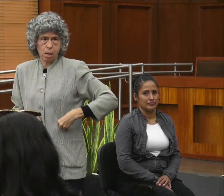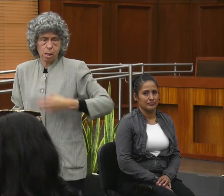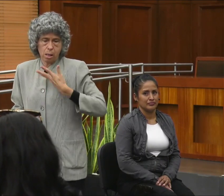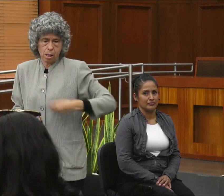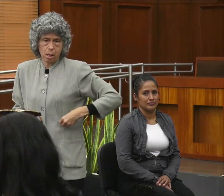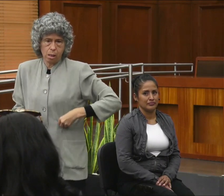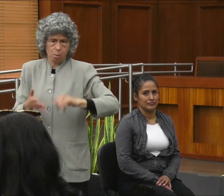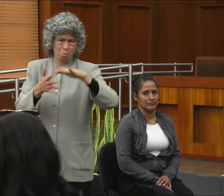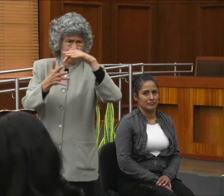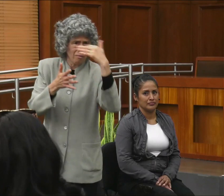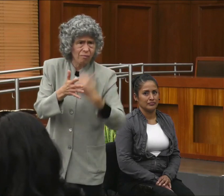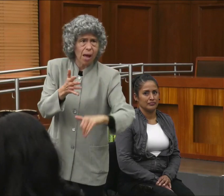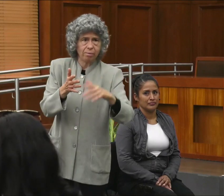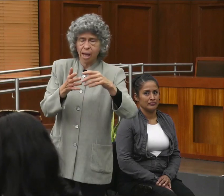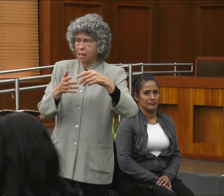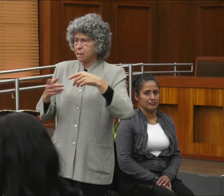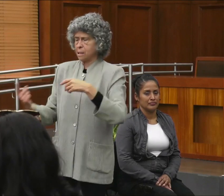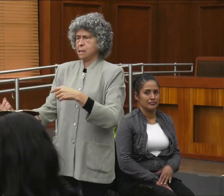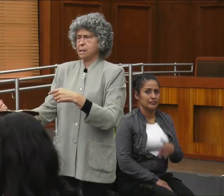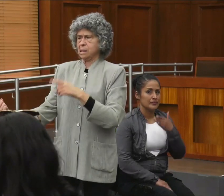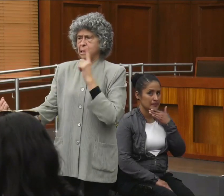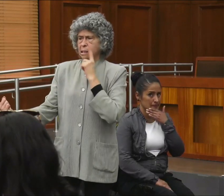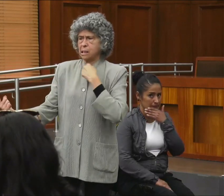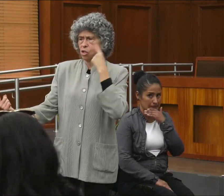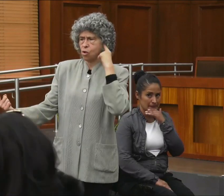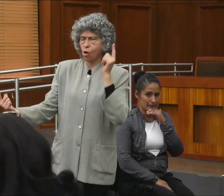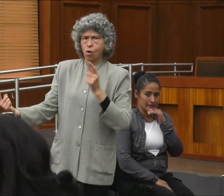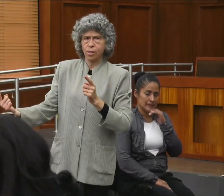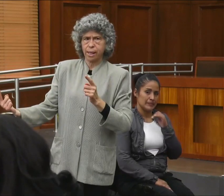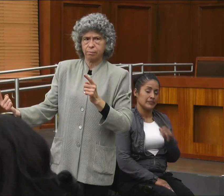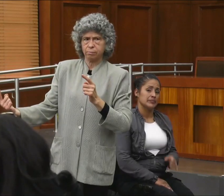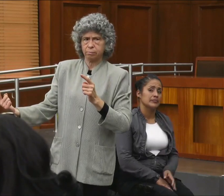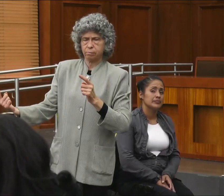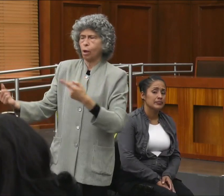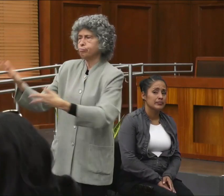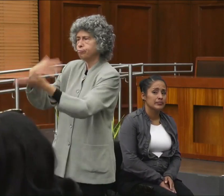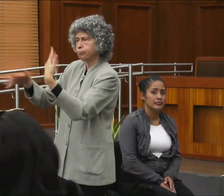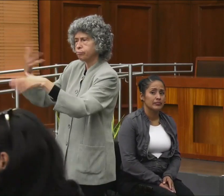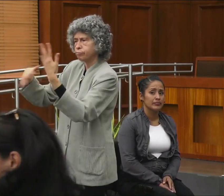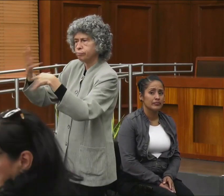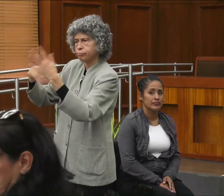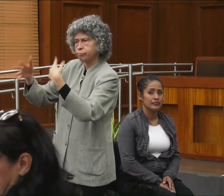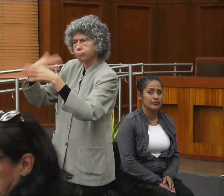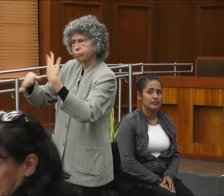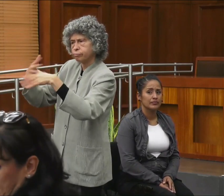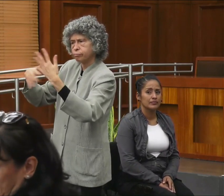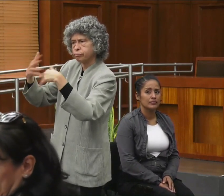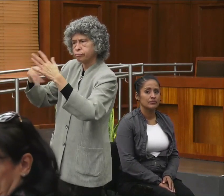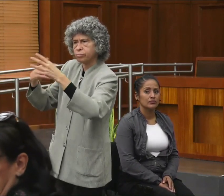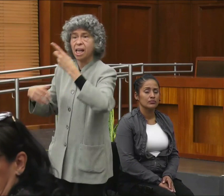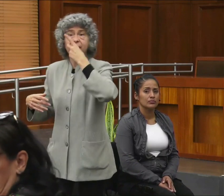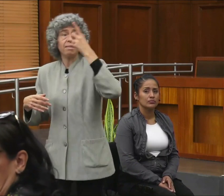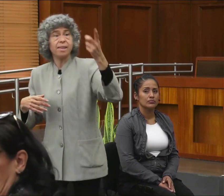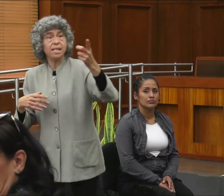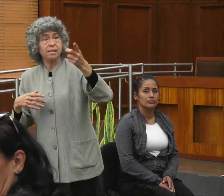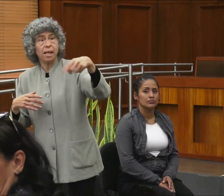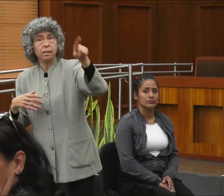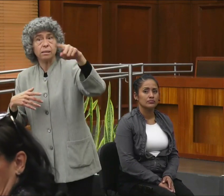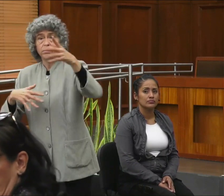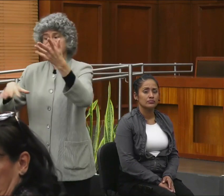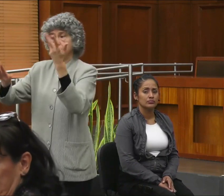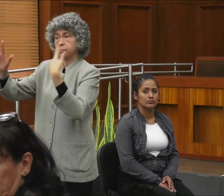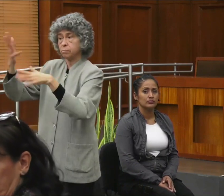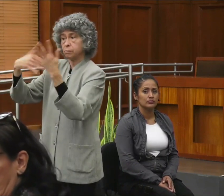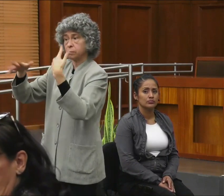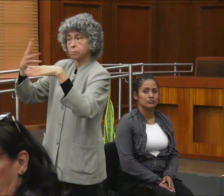porque sus papás tienen diferentes ocupaciones, entonces falta la educación con el pequeño, con los sordos. No existe la